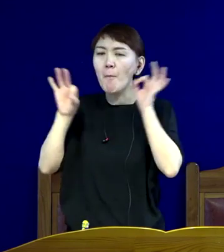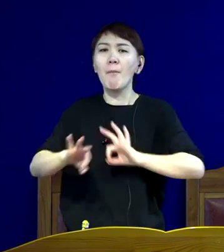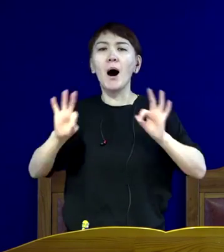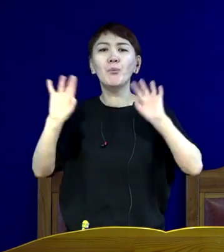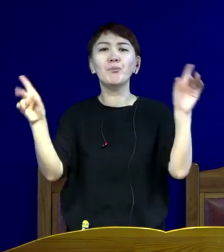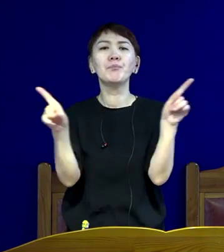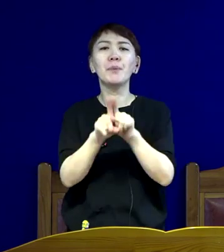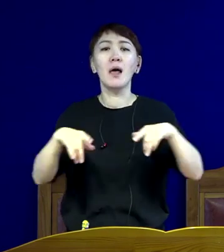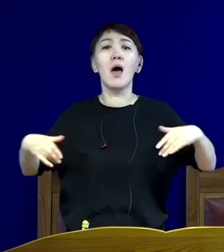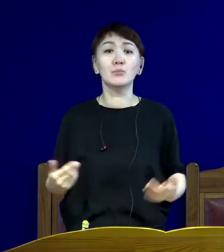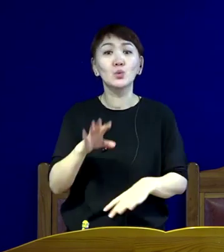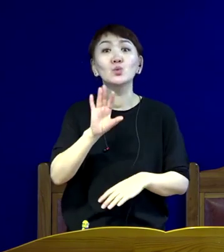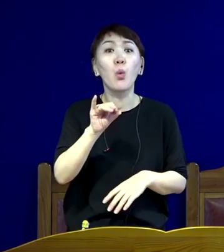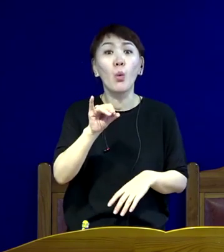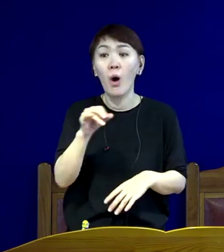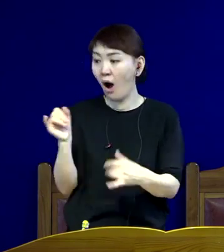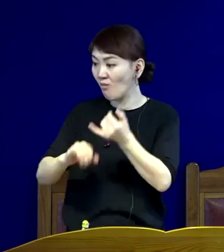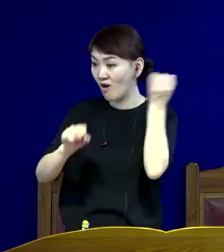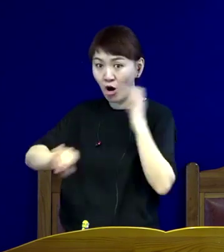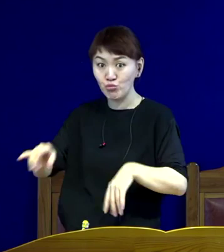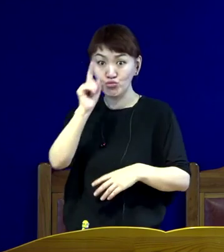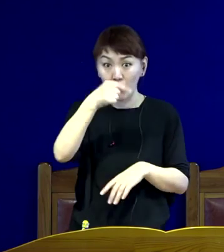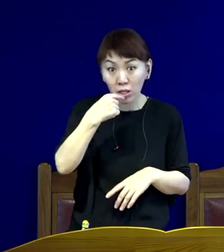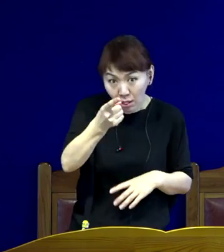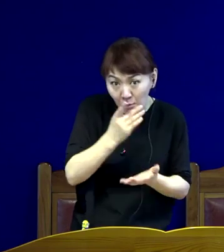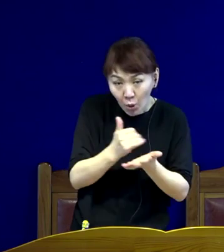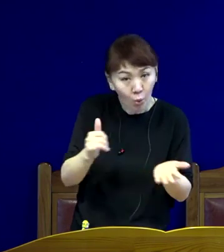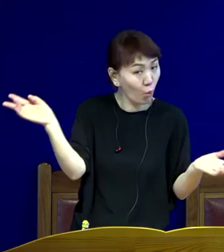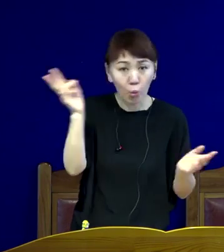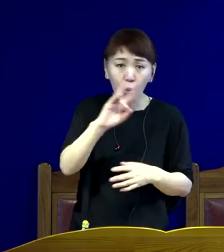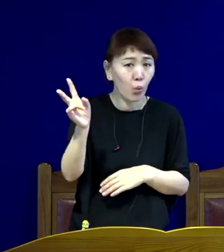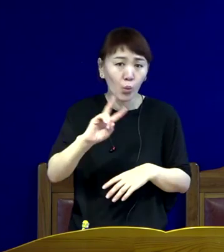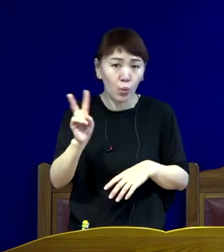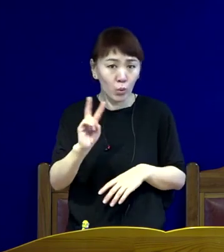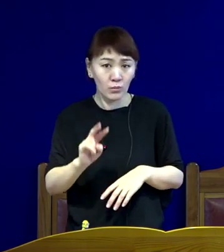гэсэн утгатай. Дистрал бидний өөрчлөлт дөрөө гэсэн утгатай.